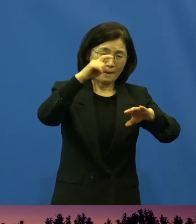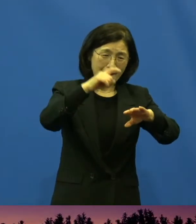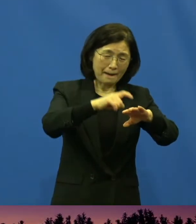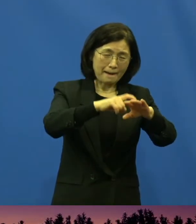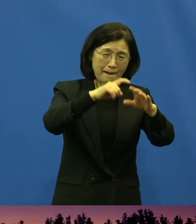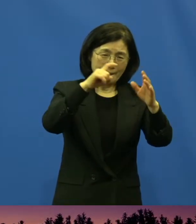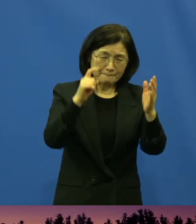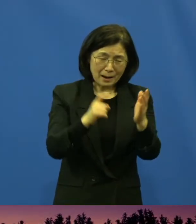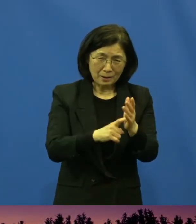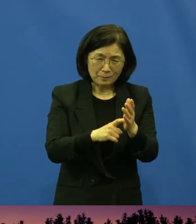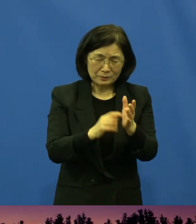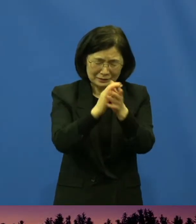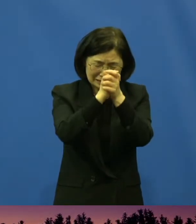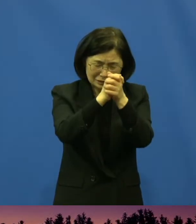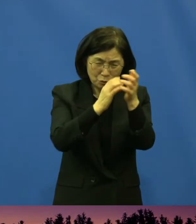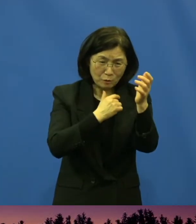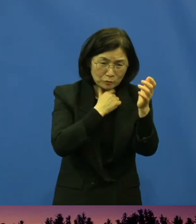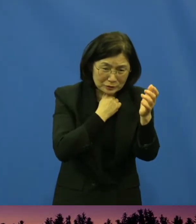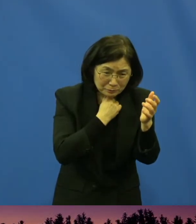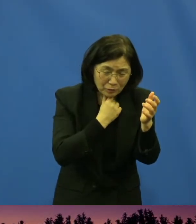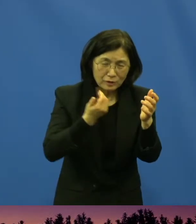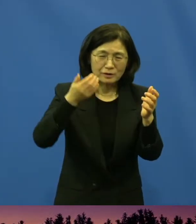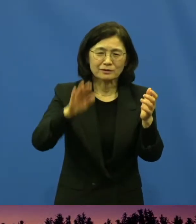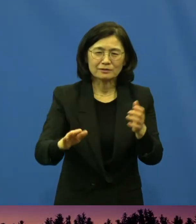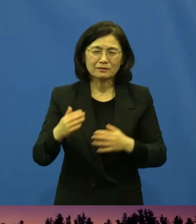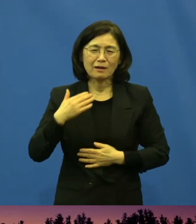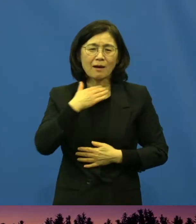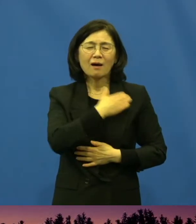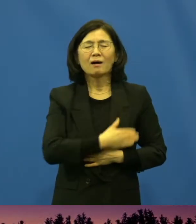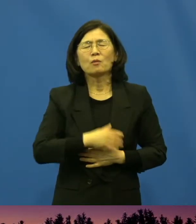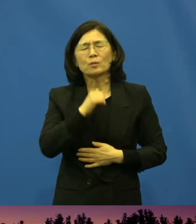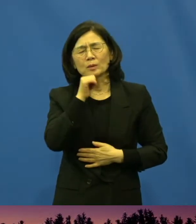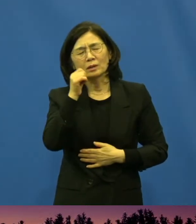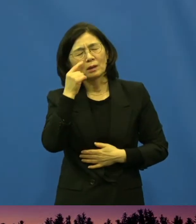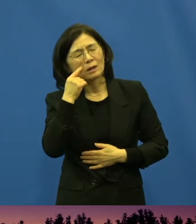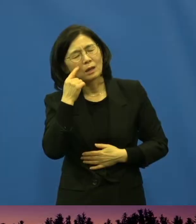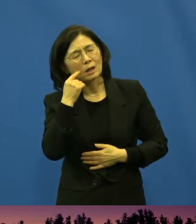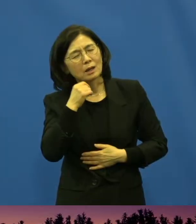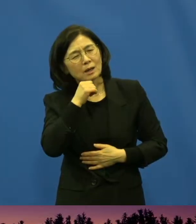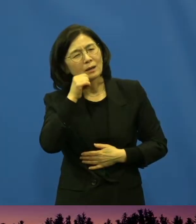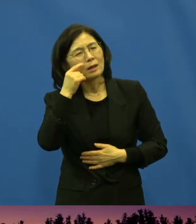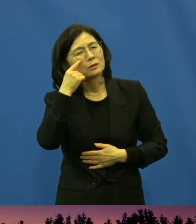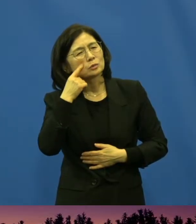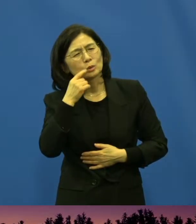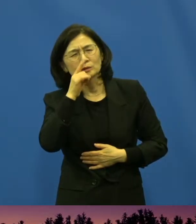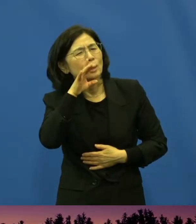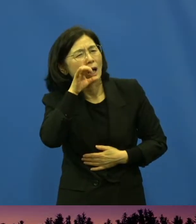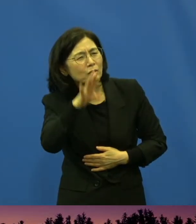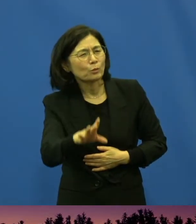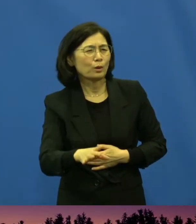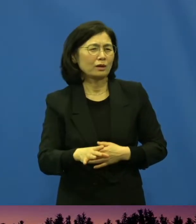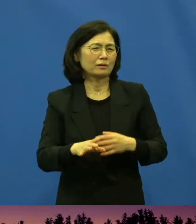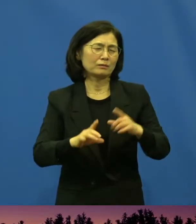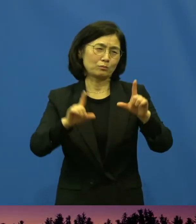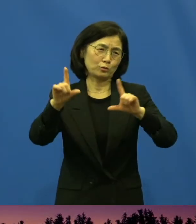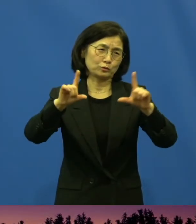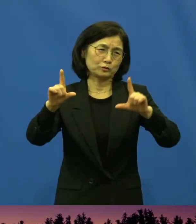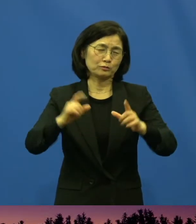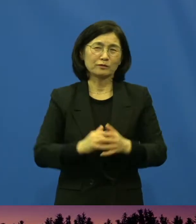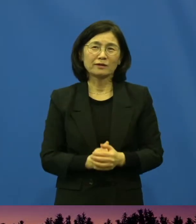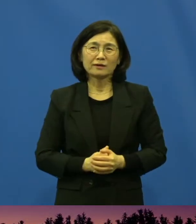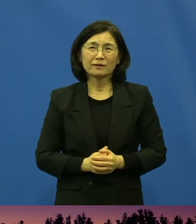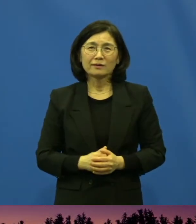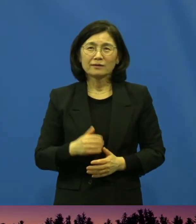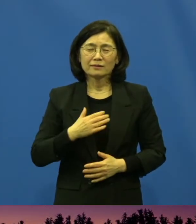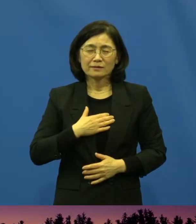이 몸은 몸뚱아리인데 이게 내 삶의 부담이 되는 거예요. 내 생각대로 안 되니까 나의